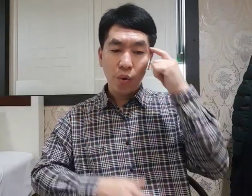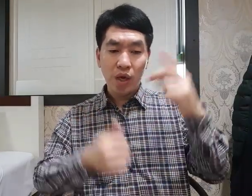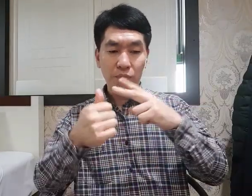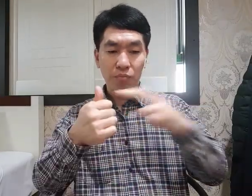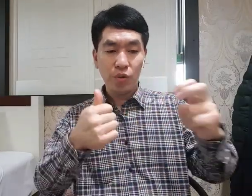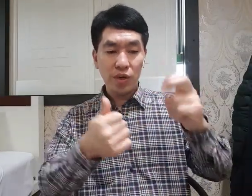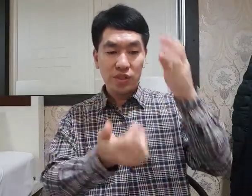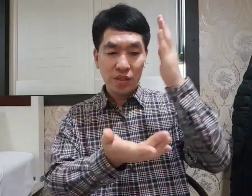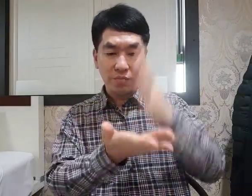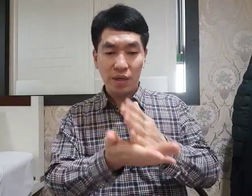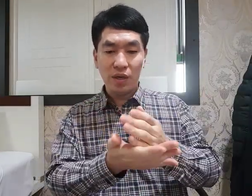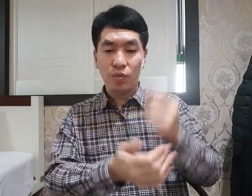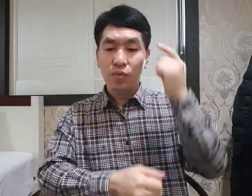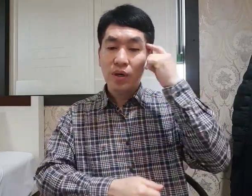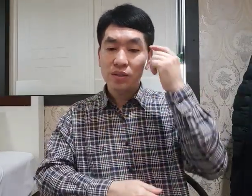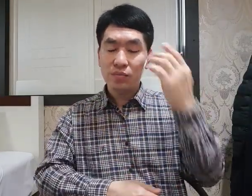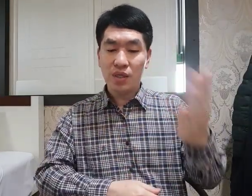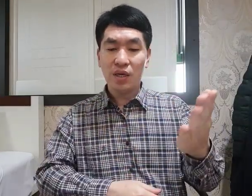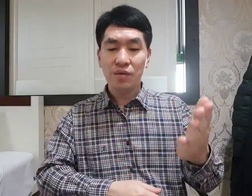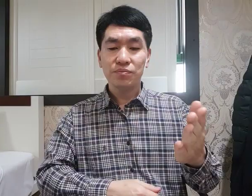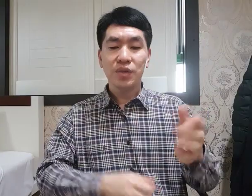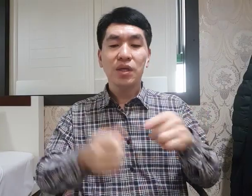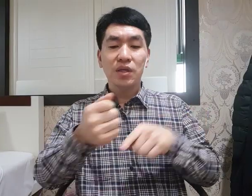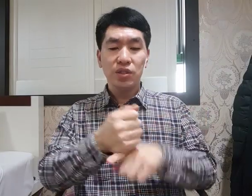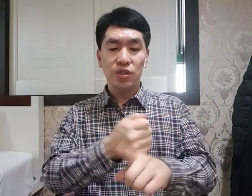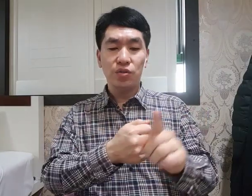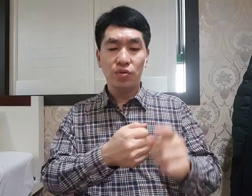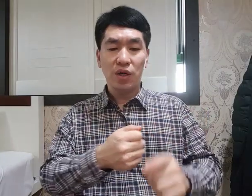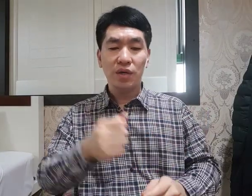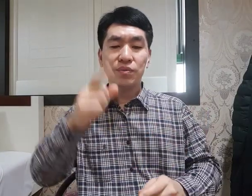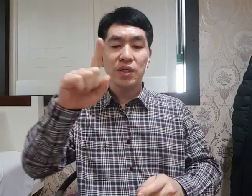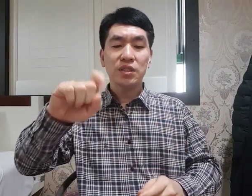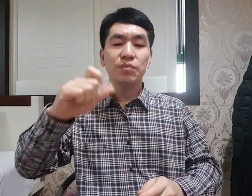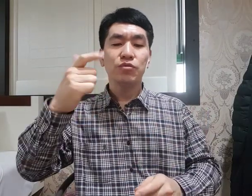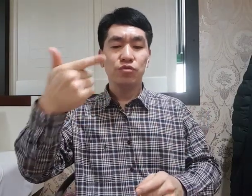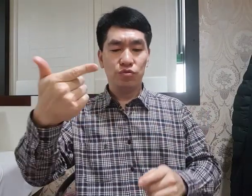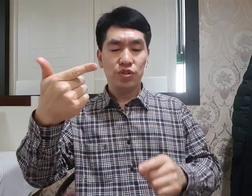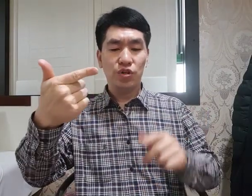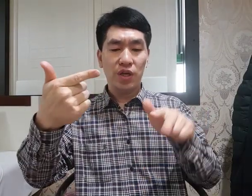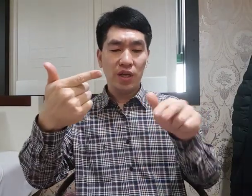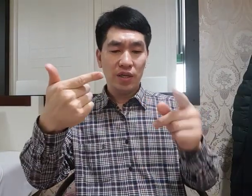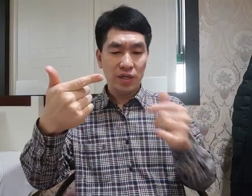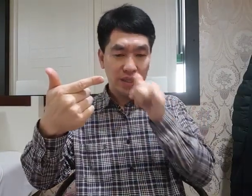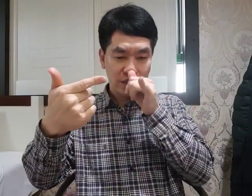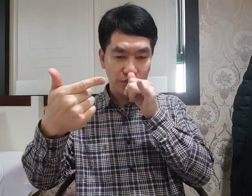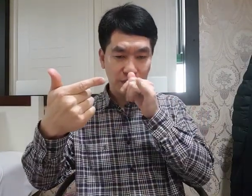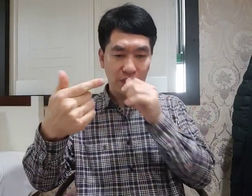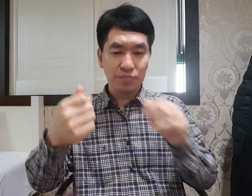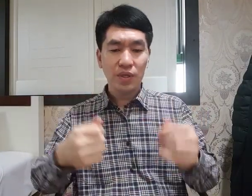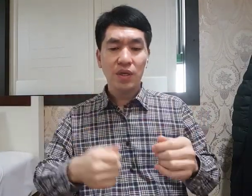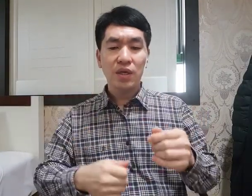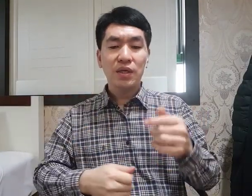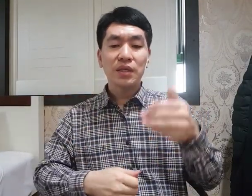왜 미워하지 말라고 하십니까? 그 이유가 16절에 있습니다.